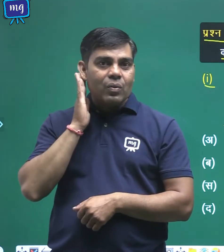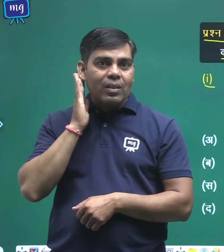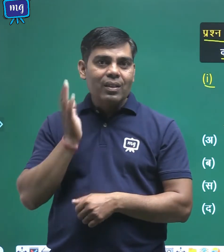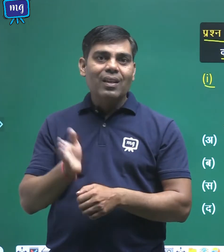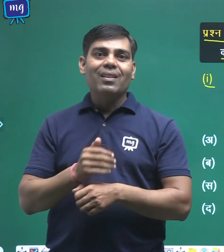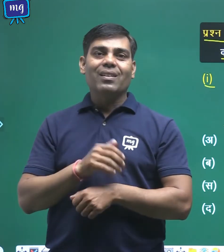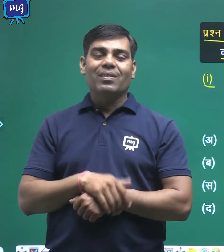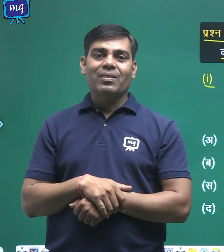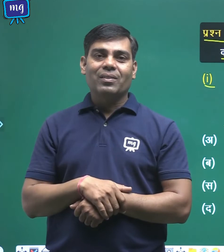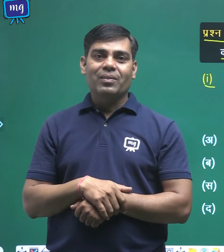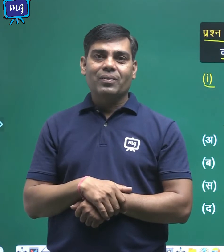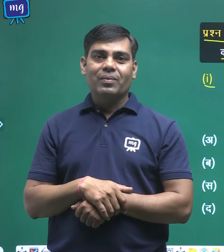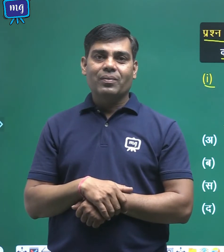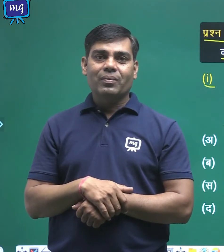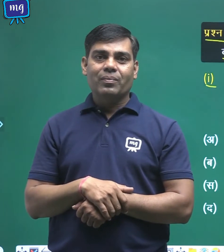था।